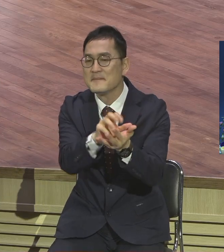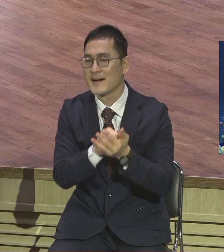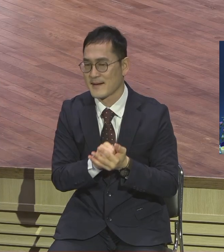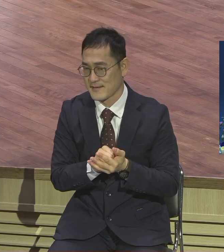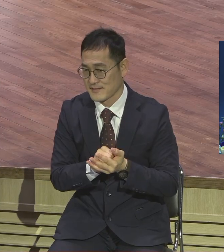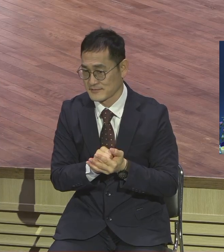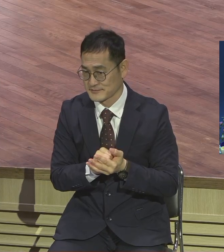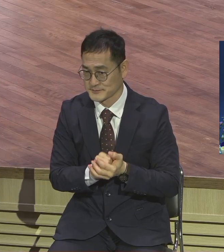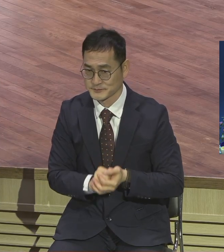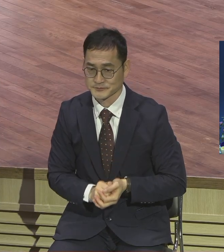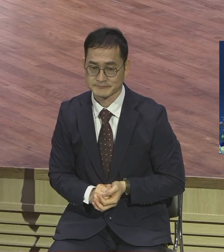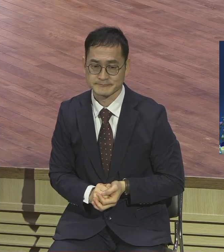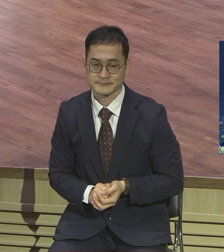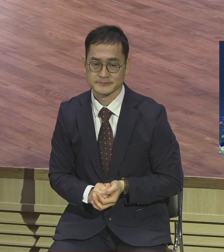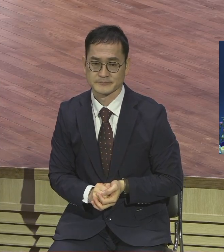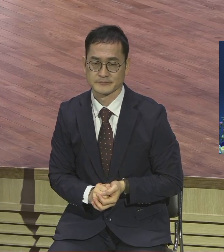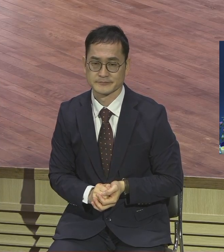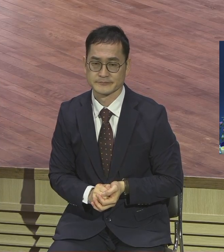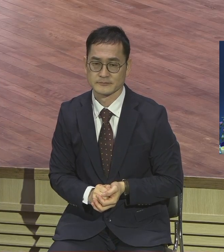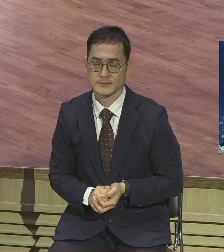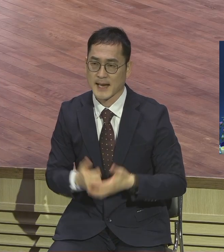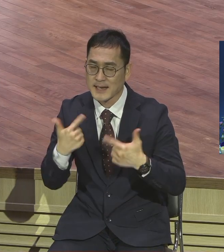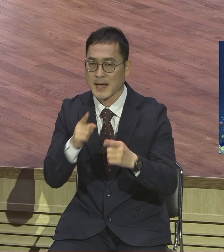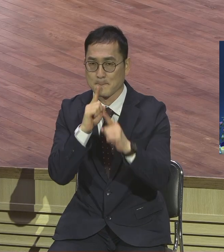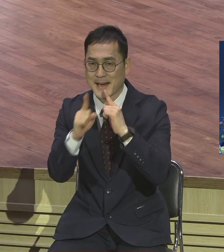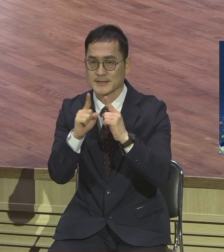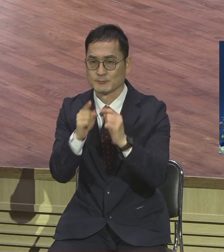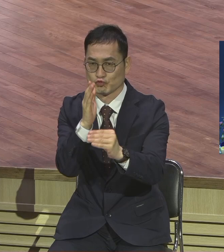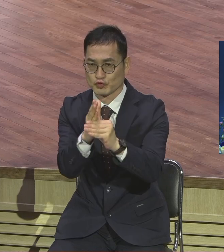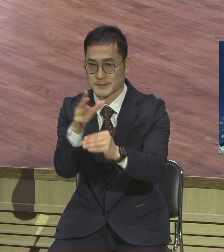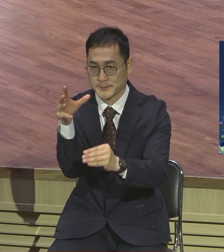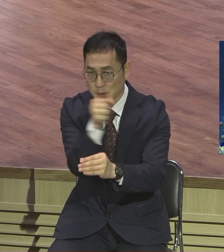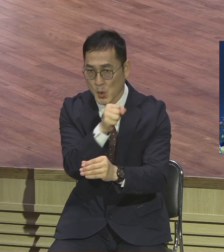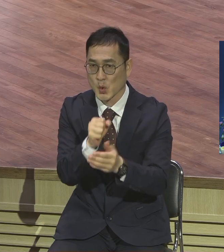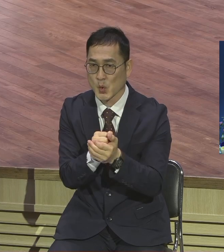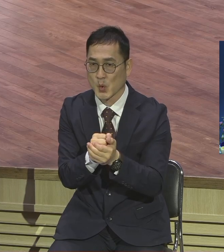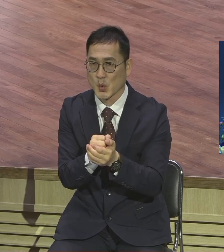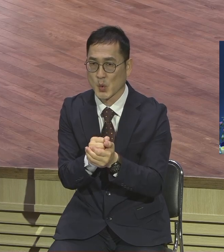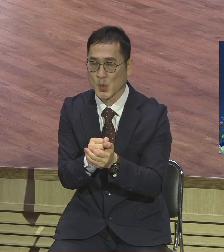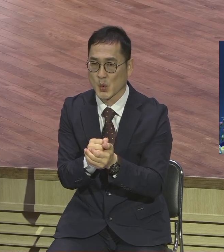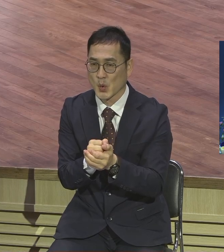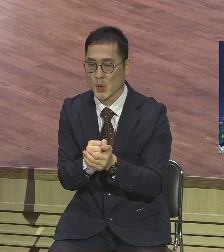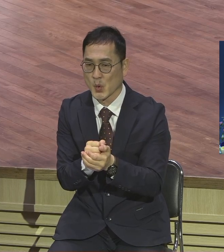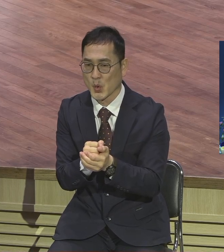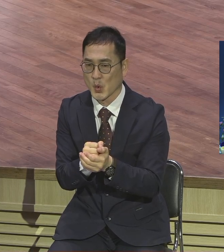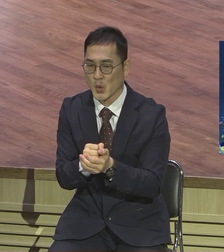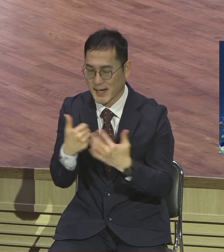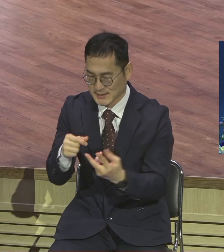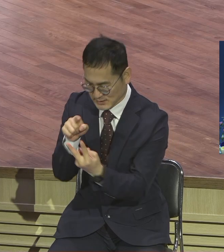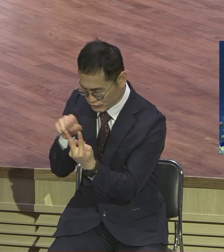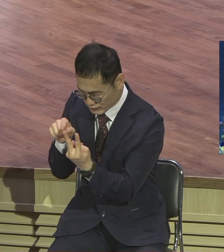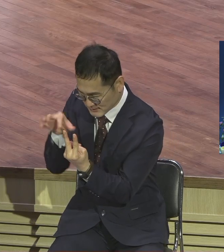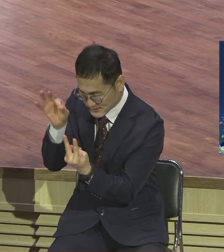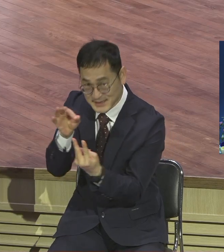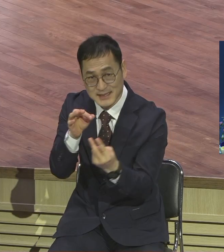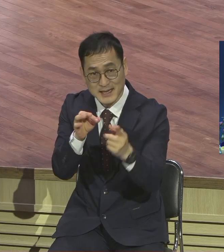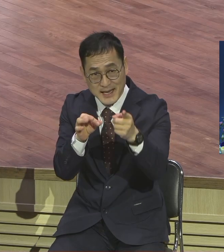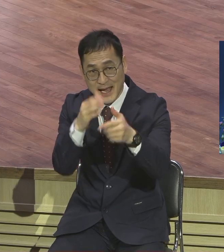선택할 때 언제나 말씀 기준으로 신앙 양심으로 내가 선택해야지. 언제나 그 기준이 달라지면서 새롭게 조금씩